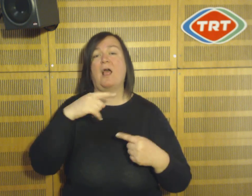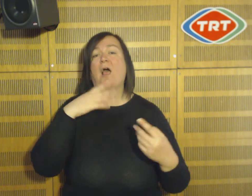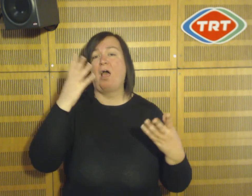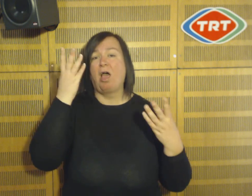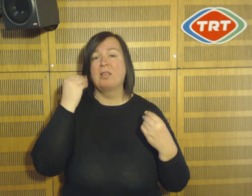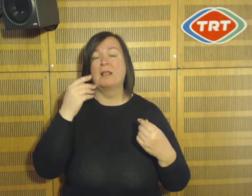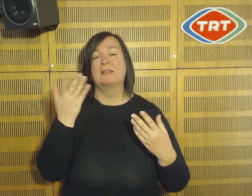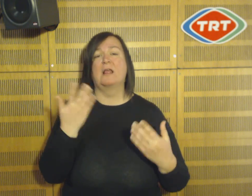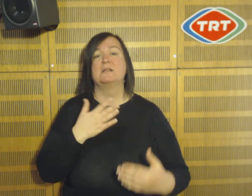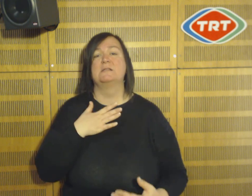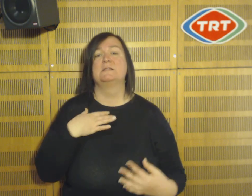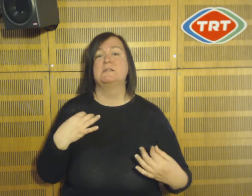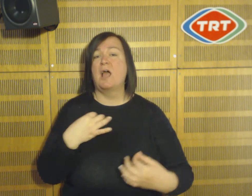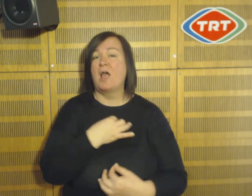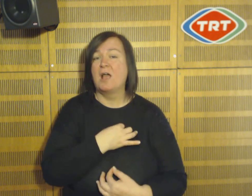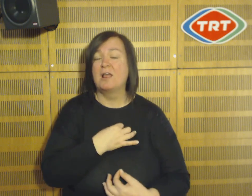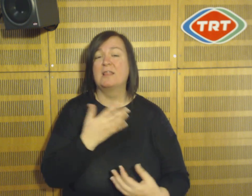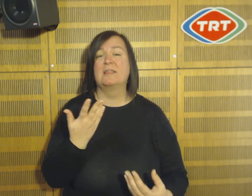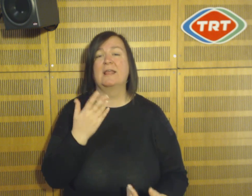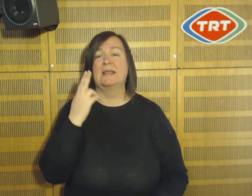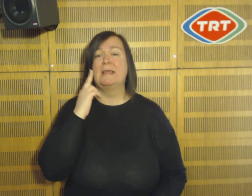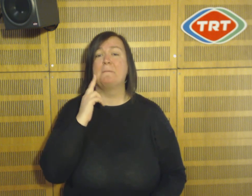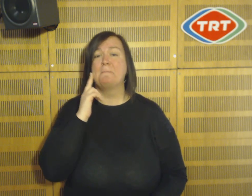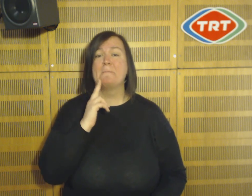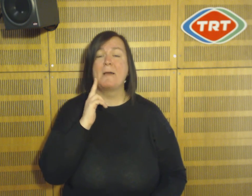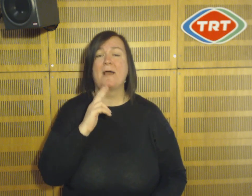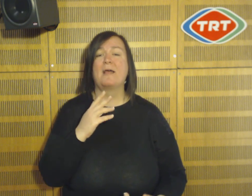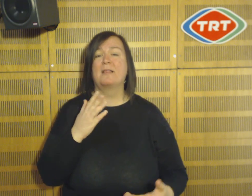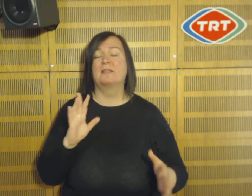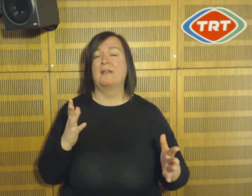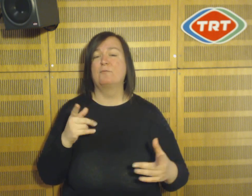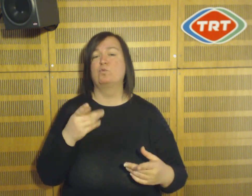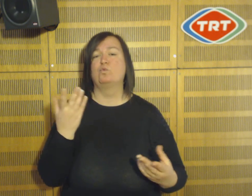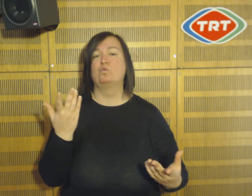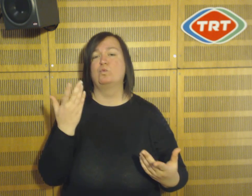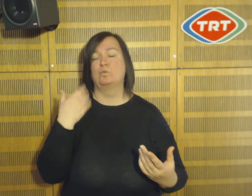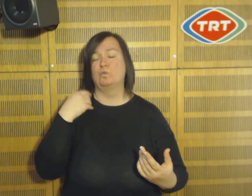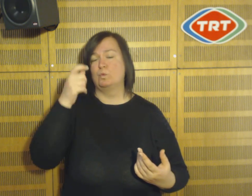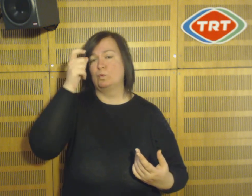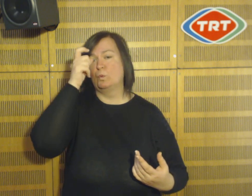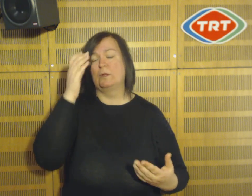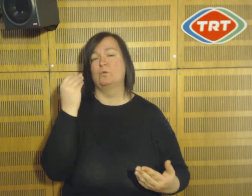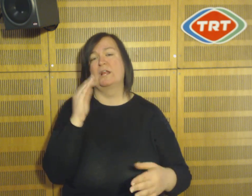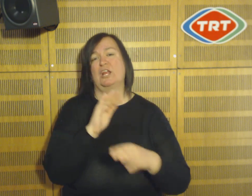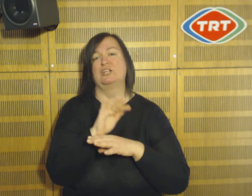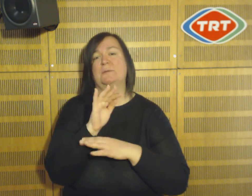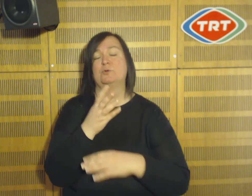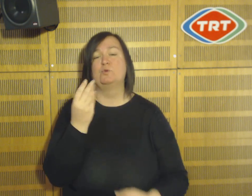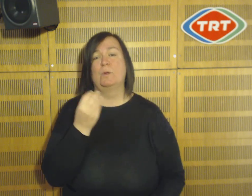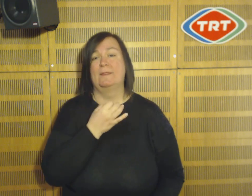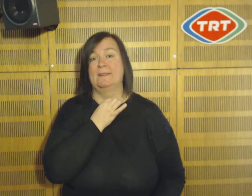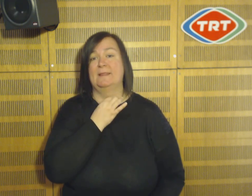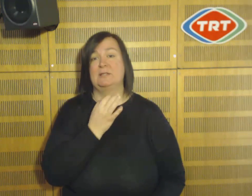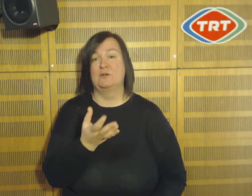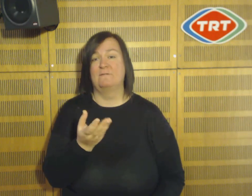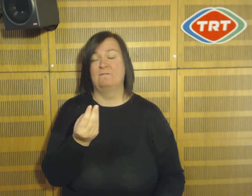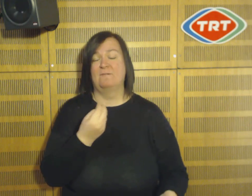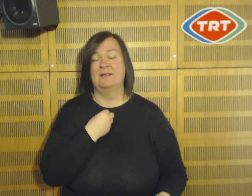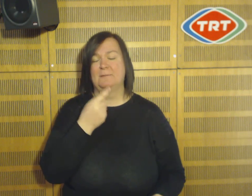birbirine daha saygılı ve daha nazik bir şekilde Eee davranıp daha güzel bir ülkede yaşayabiliriz Umarım çok teşekkür ediyoruz verdiğiniz bilgiler Ben teşekkür